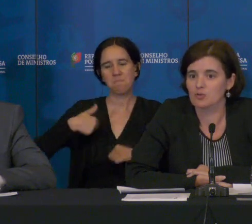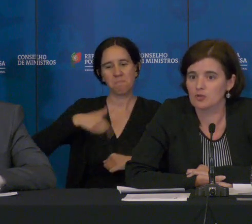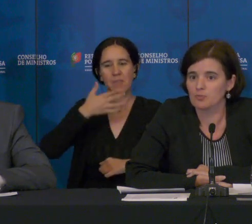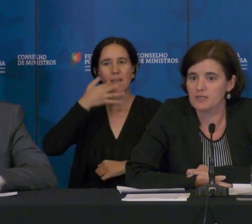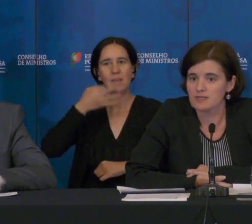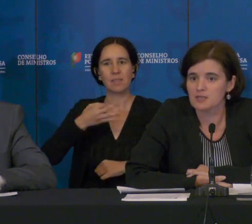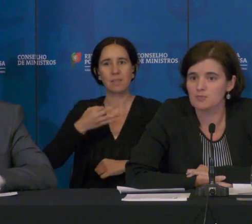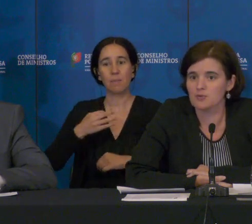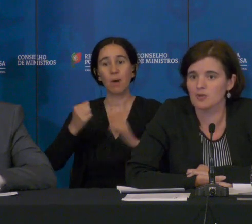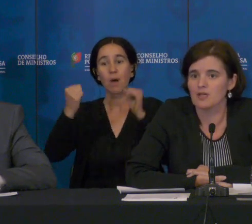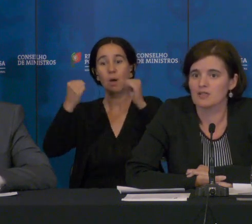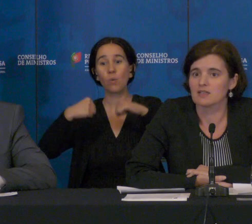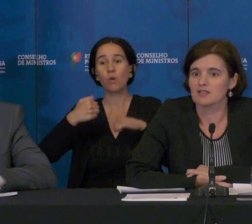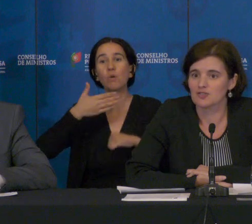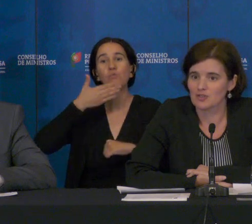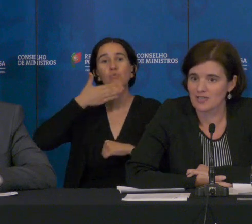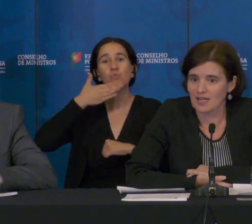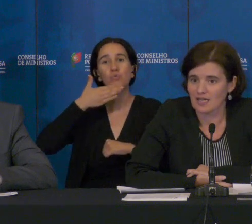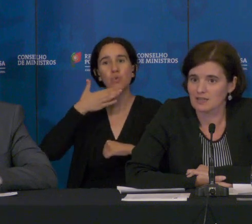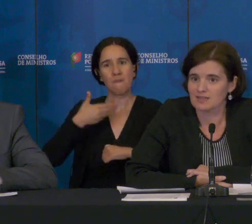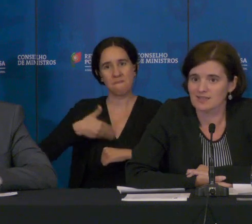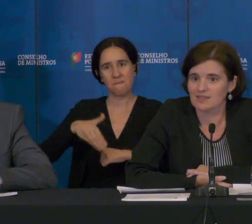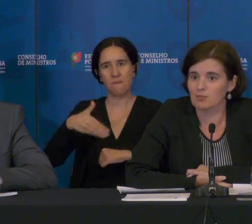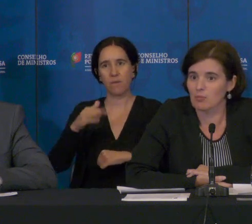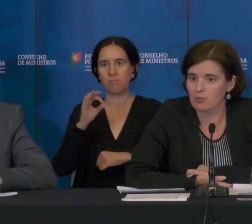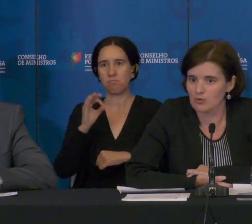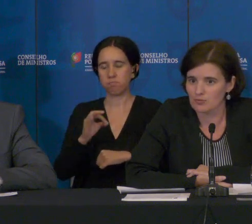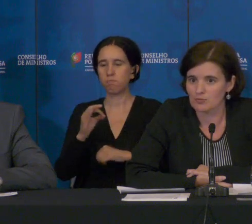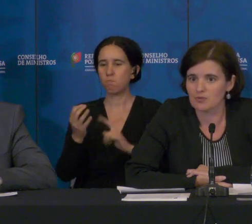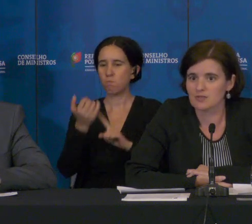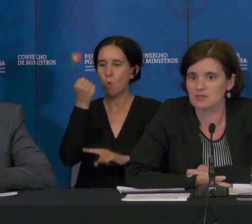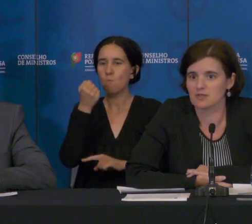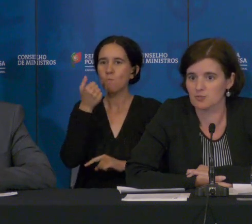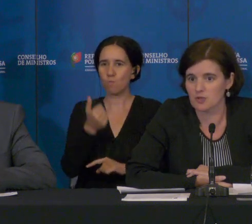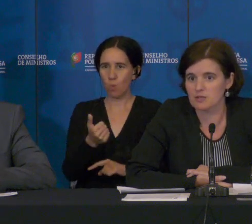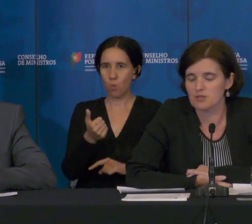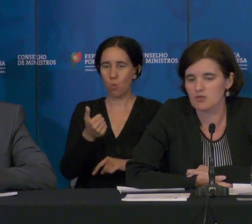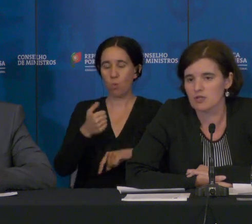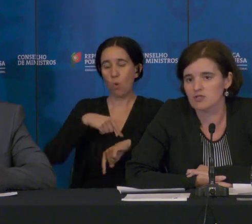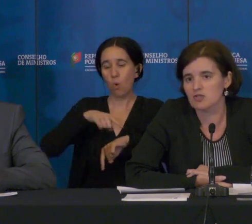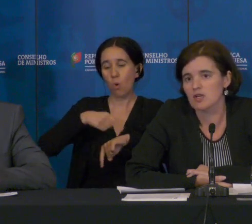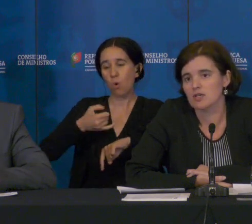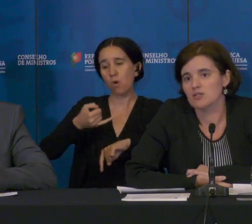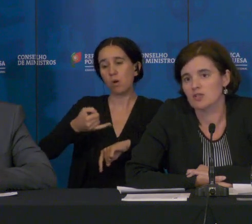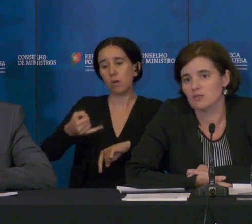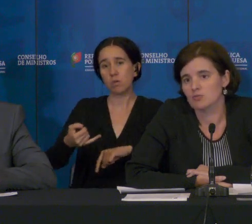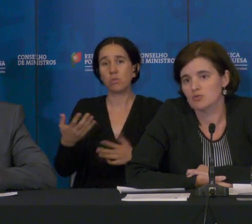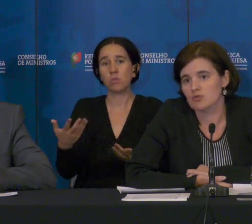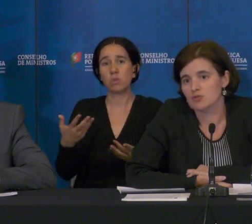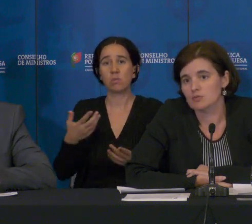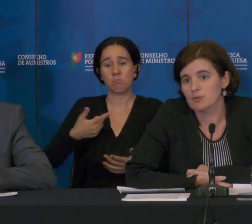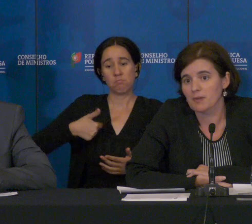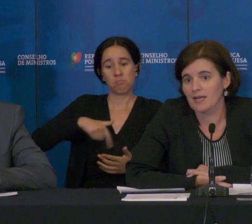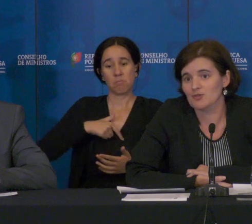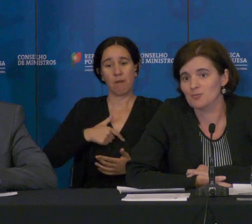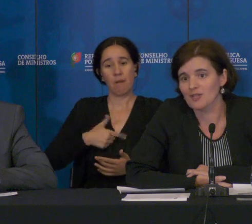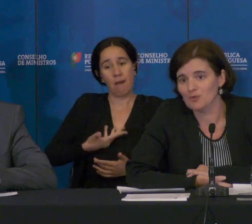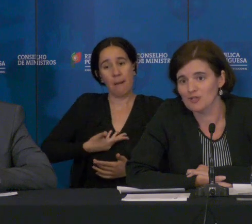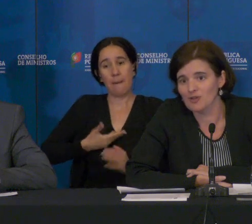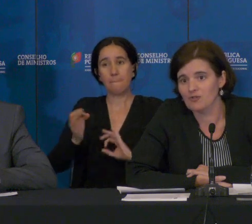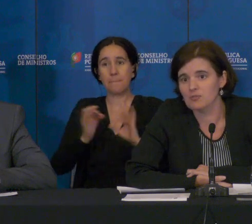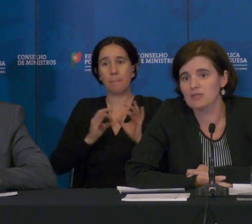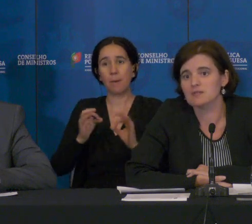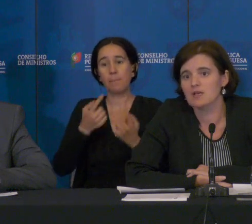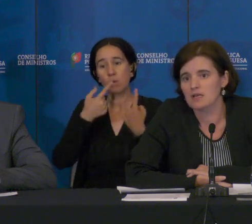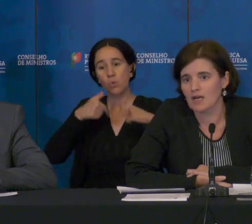que este acordo de princípio chegará a bom porto nas próximas horas e estamos preparados para